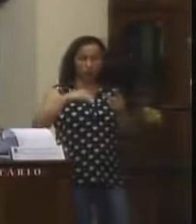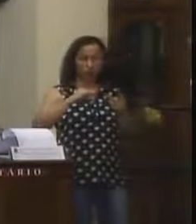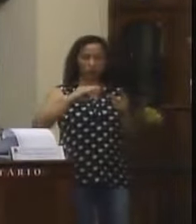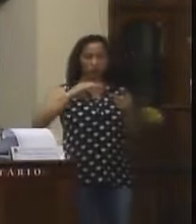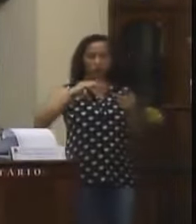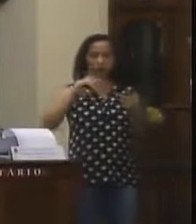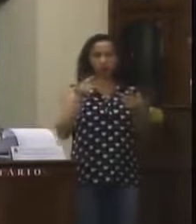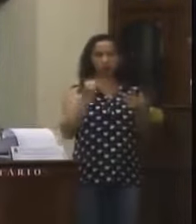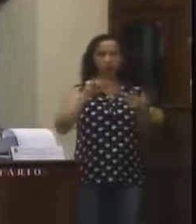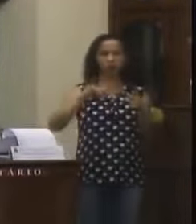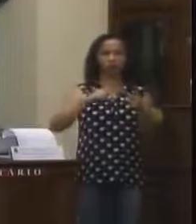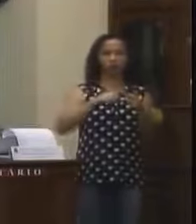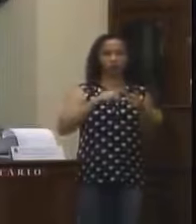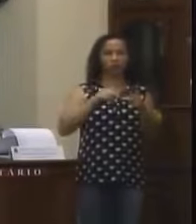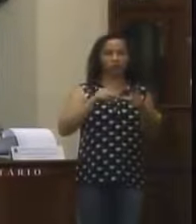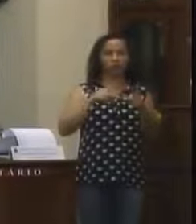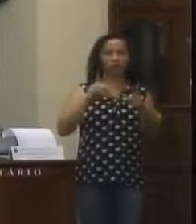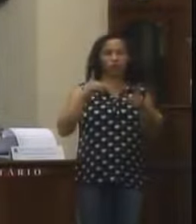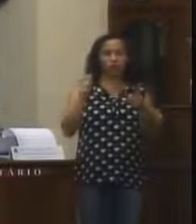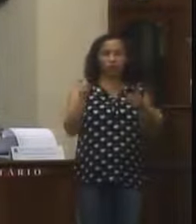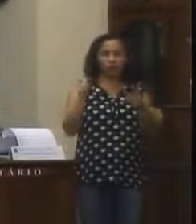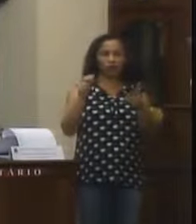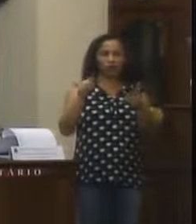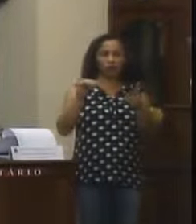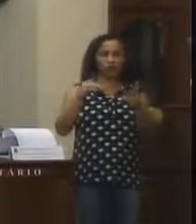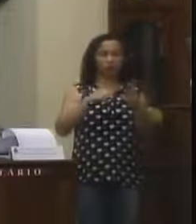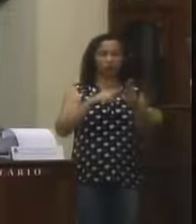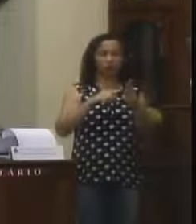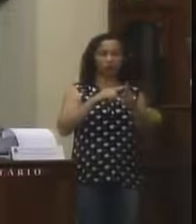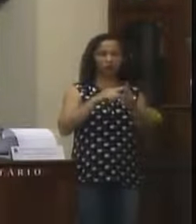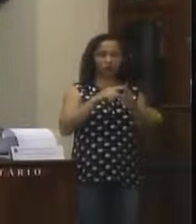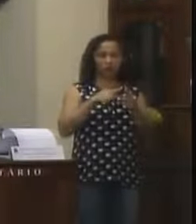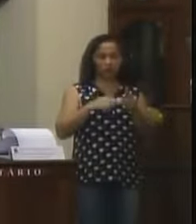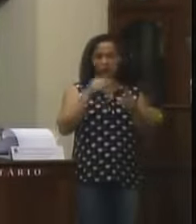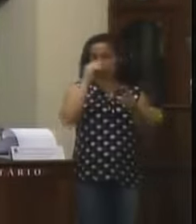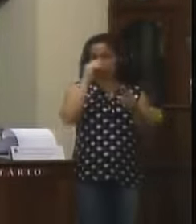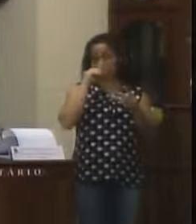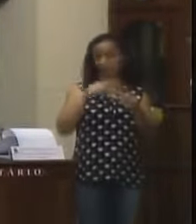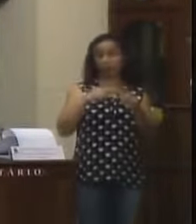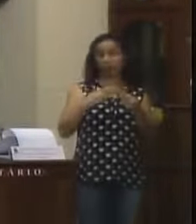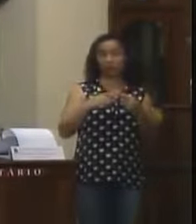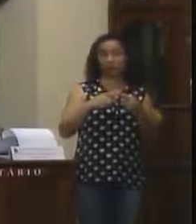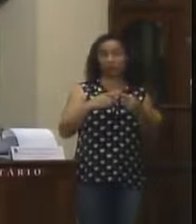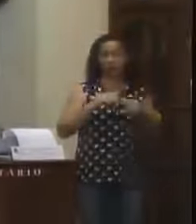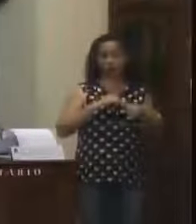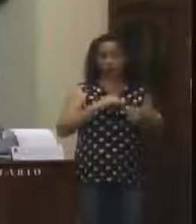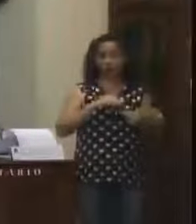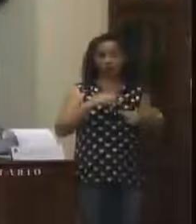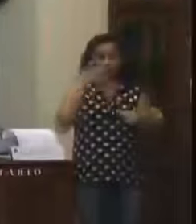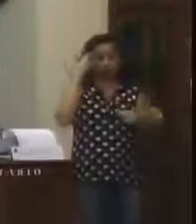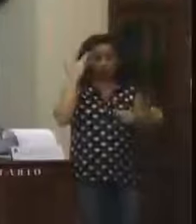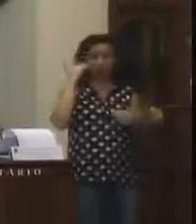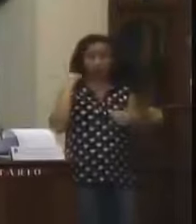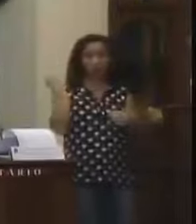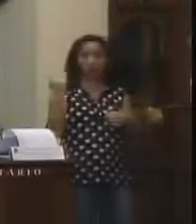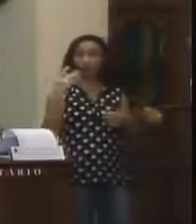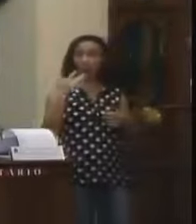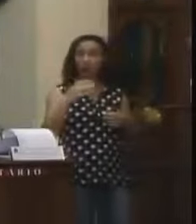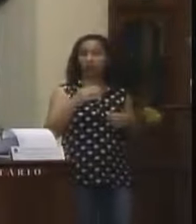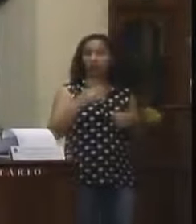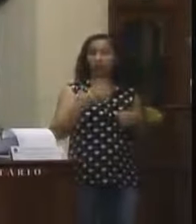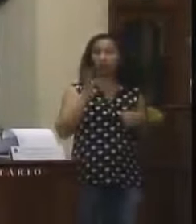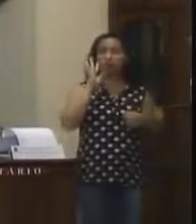verifica-se que a matéria é de natureza legislativa e quanto à iniciativa da competência comum dessa Casa para legislar sobre assuntos de interesse local consoante no disposto do artigo